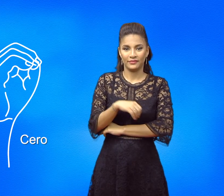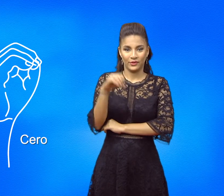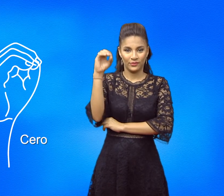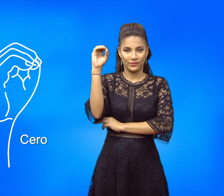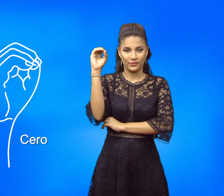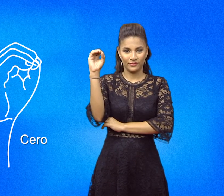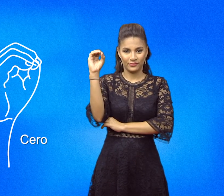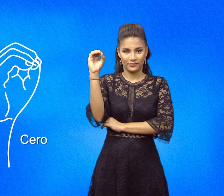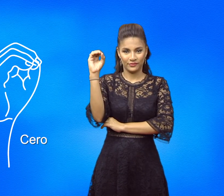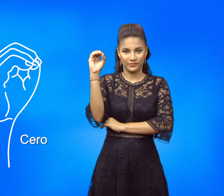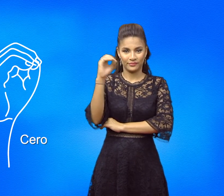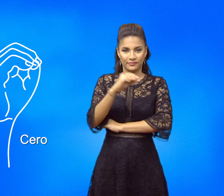0